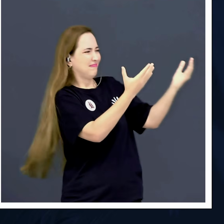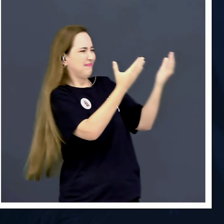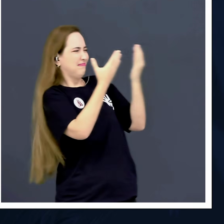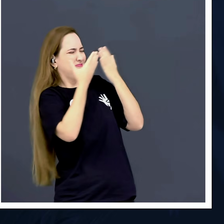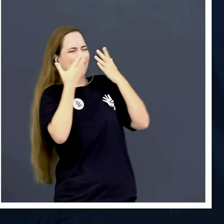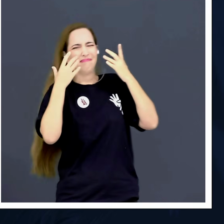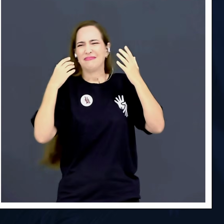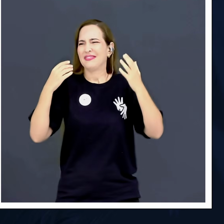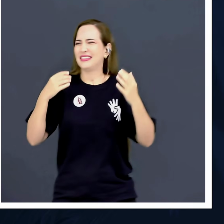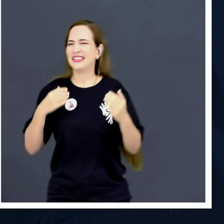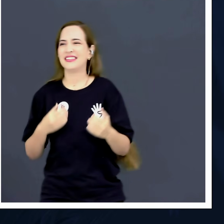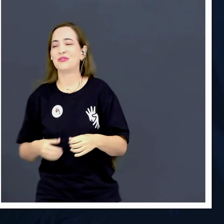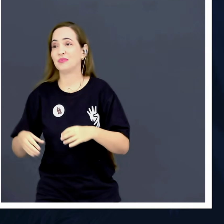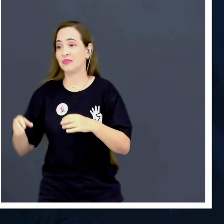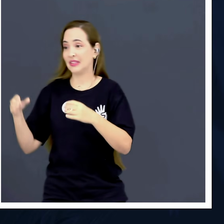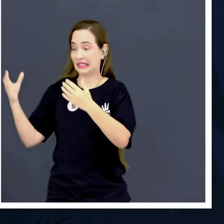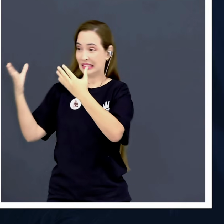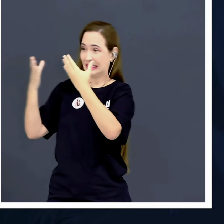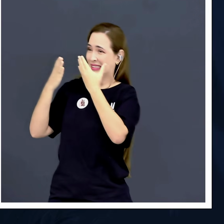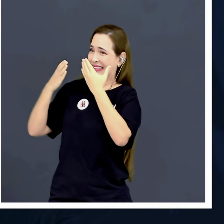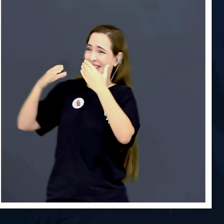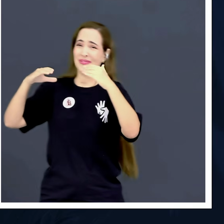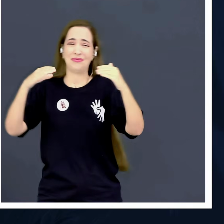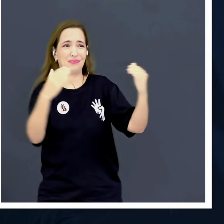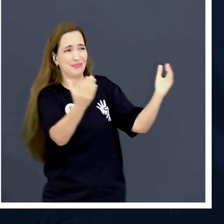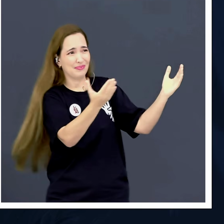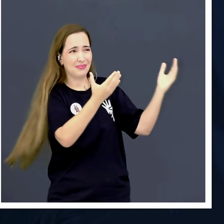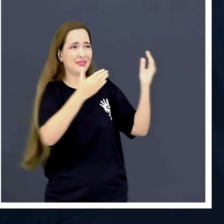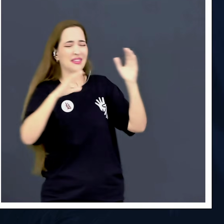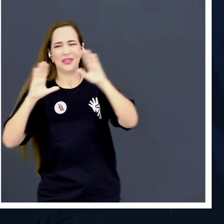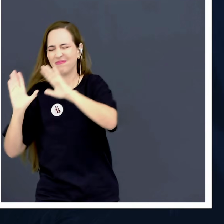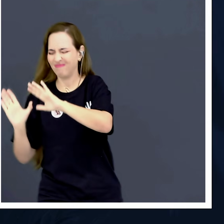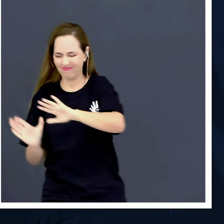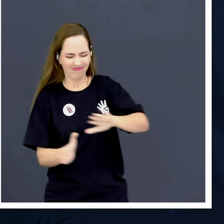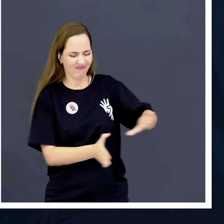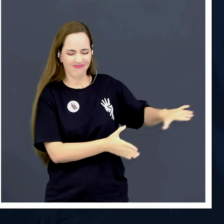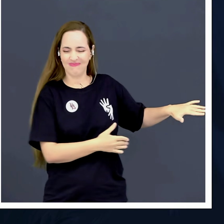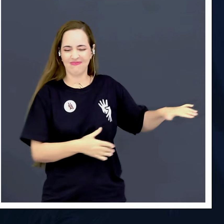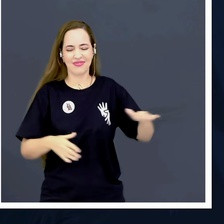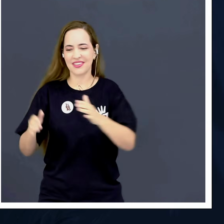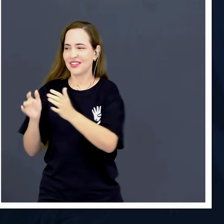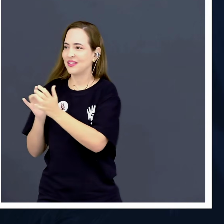águas não podem me afogar. Vento sopra forte,